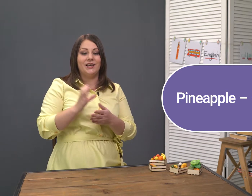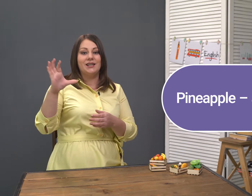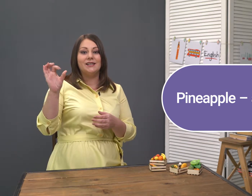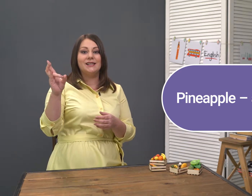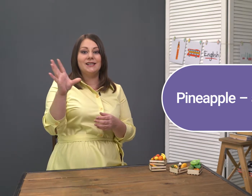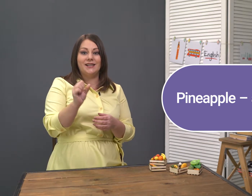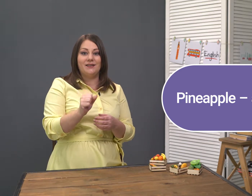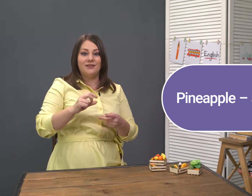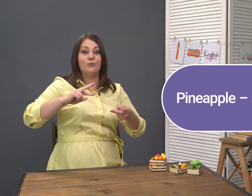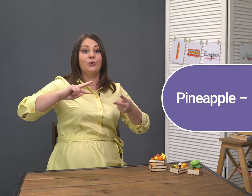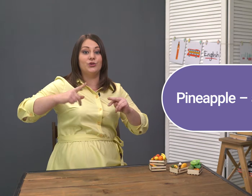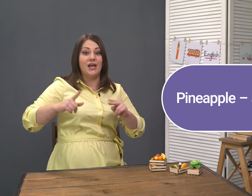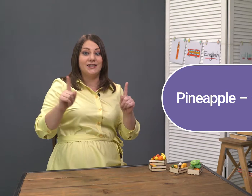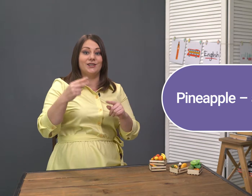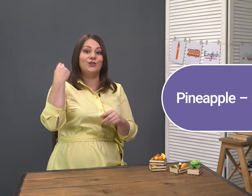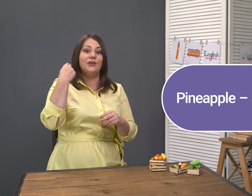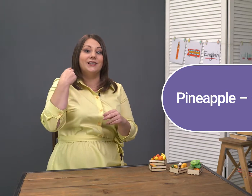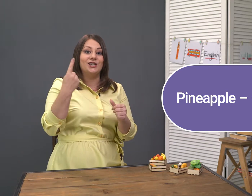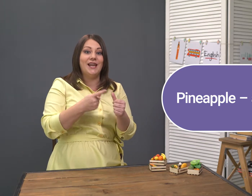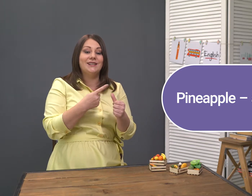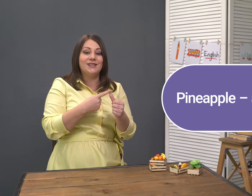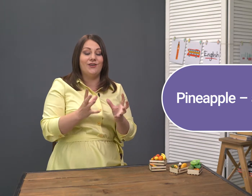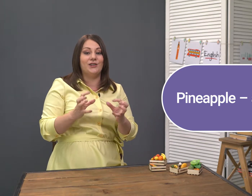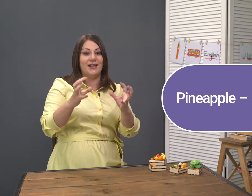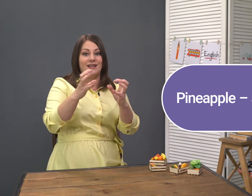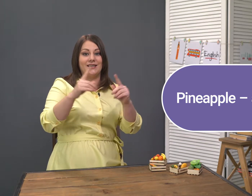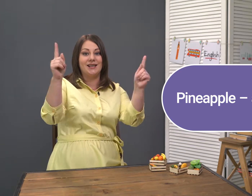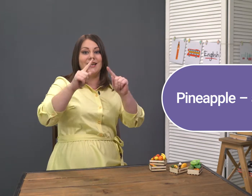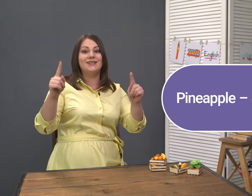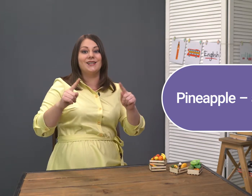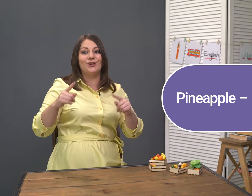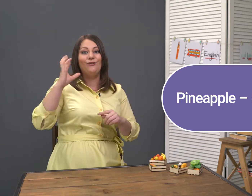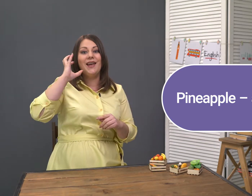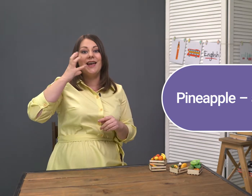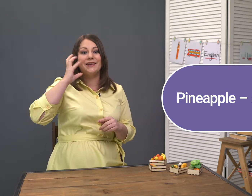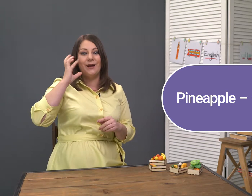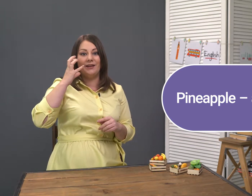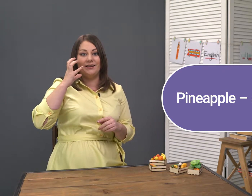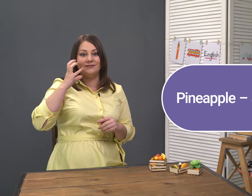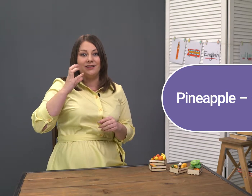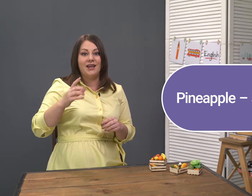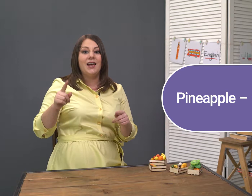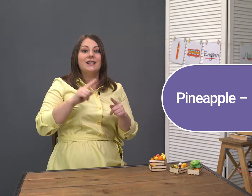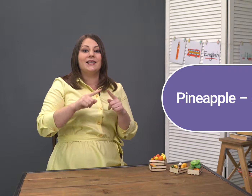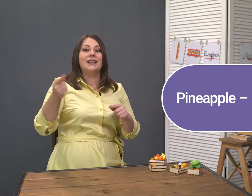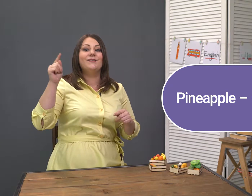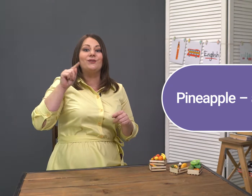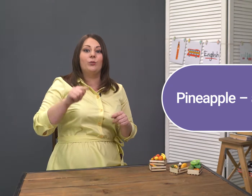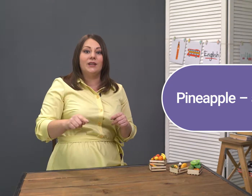сосна. Получается, что англичане называют ананас сосновое яблоко. Скорее всего потому,